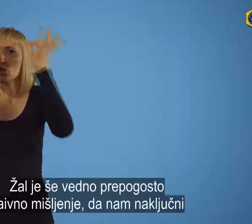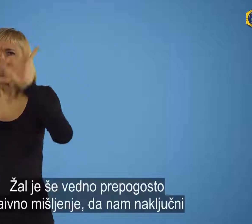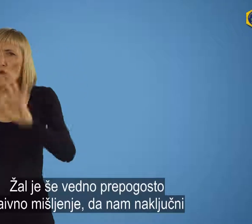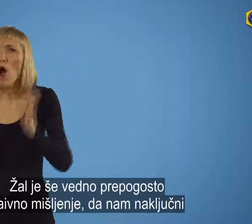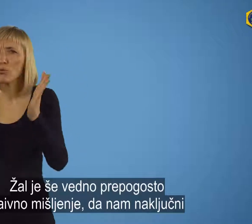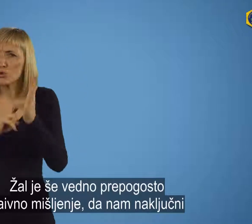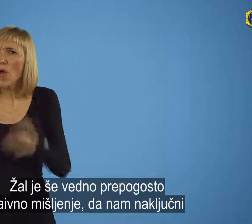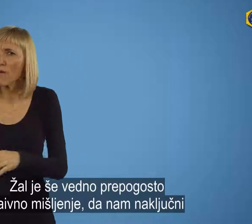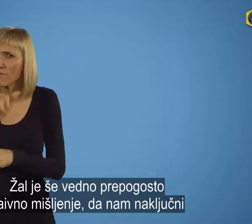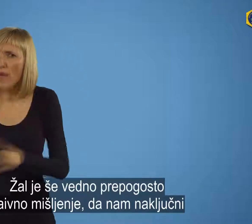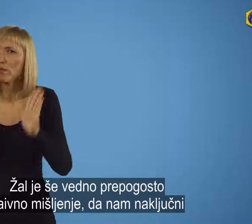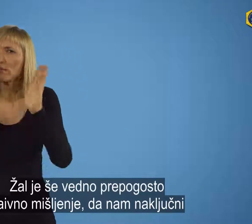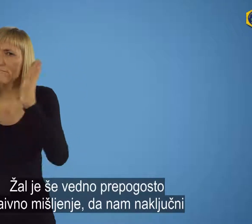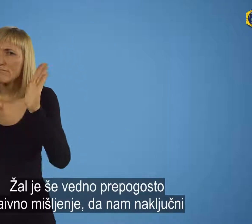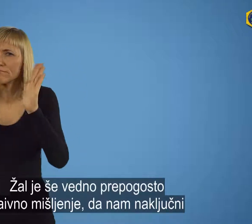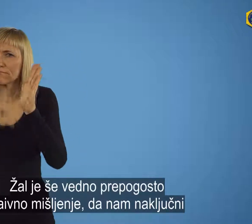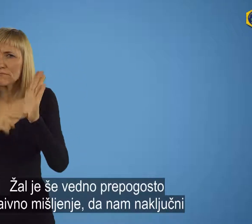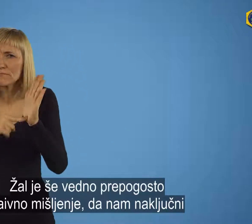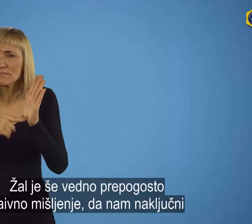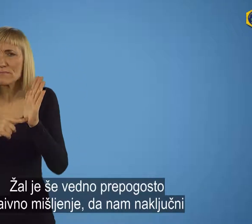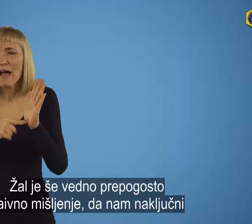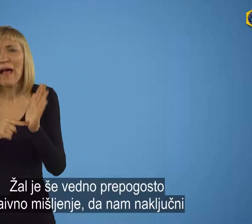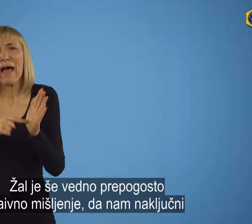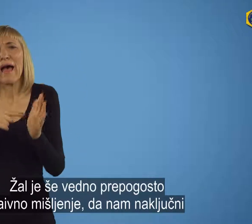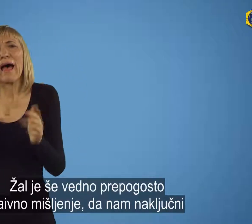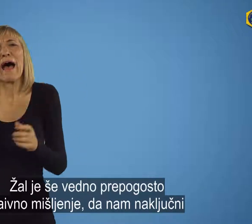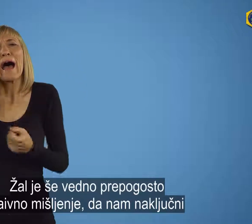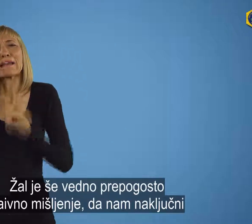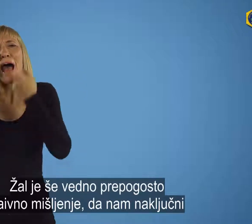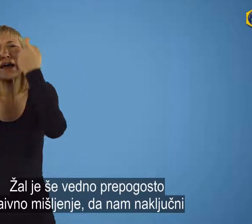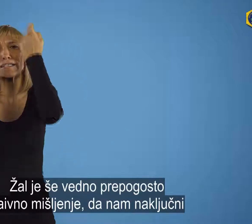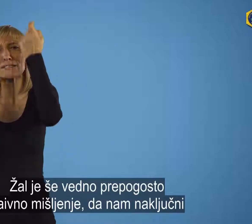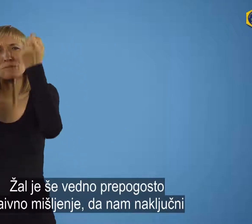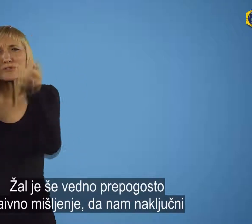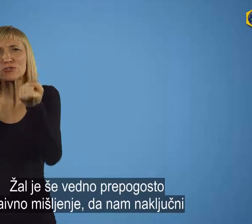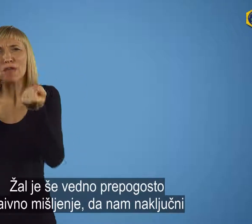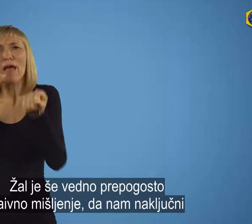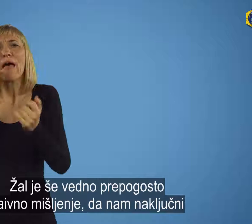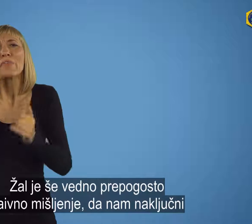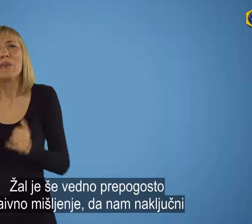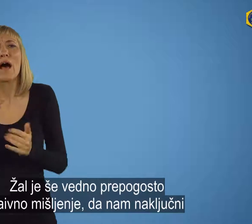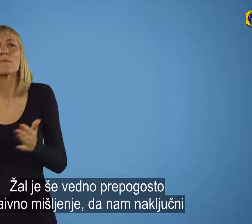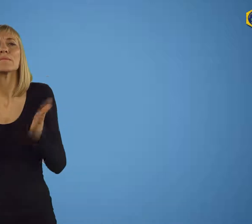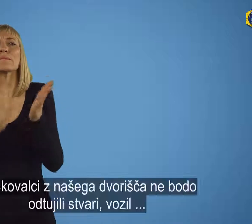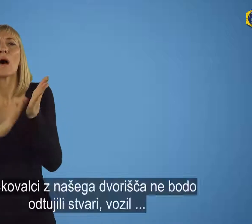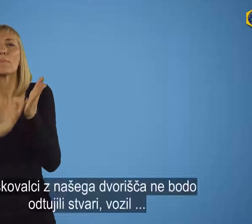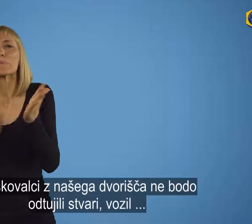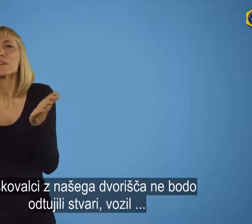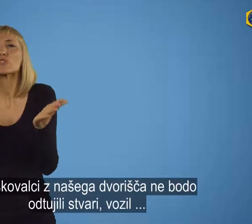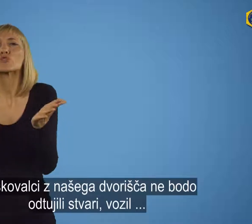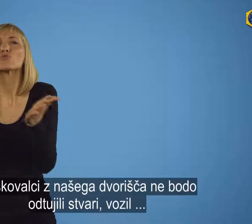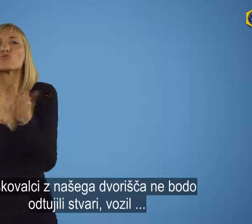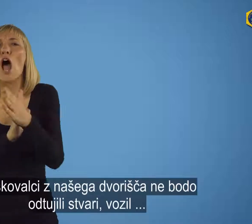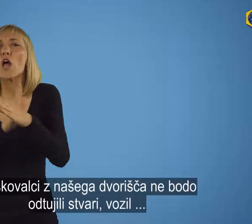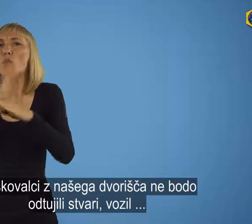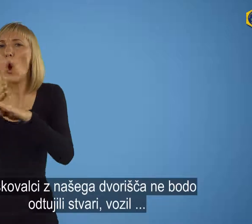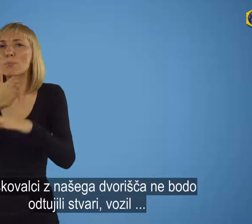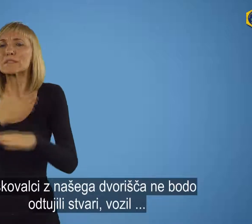Žal je še vedno prepogosto naivno mišljenje, da nam naključni obiskovalci z našega dvorišča ne bodo odtujili